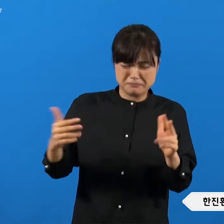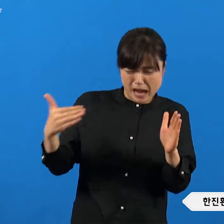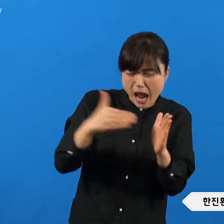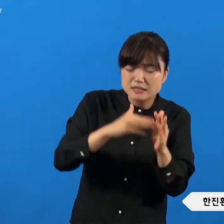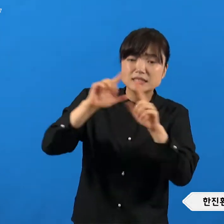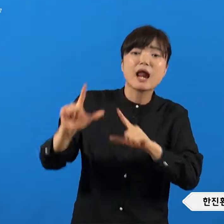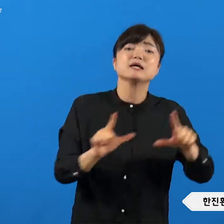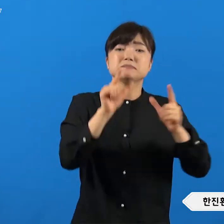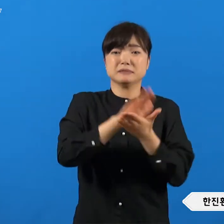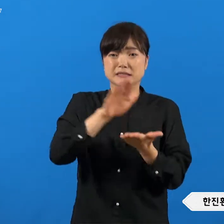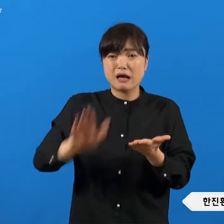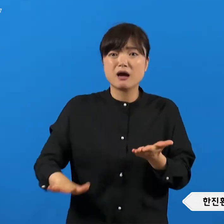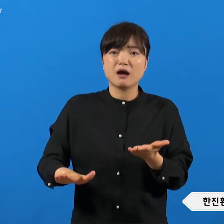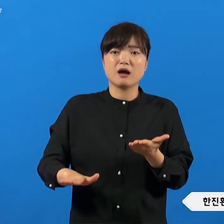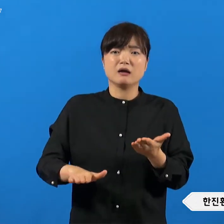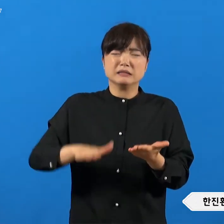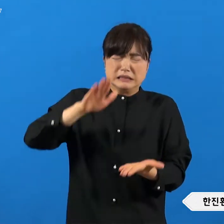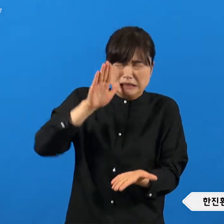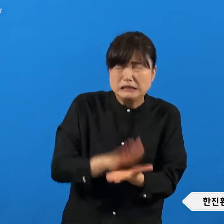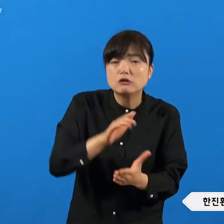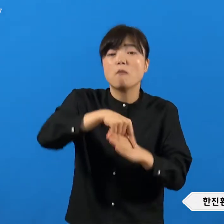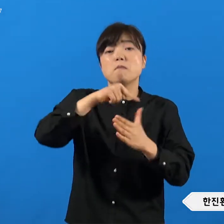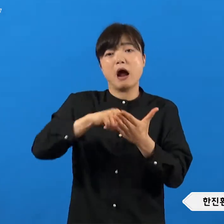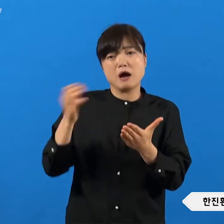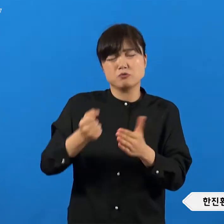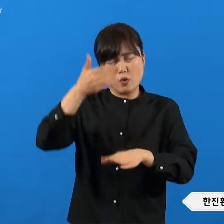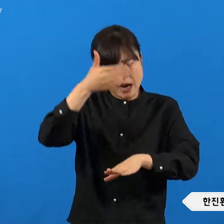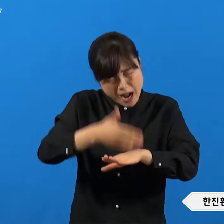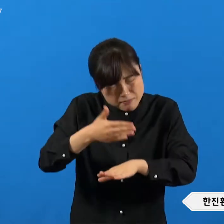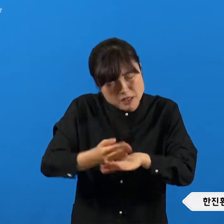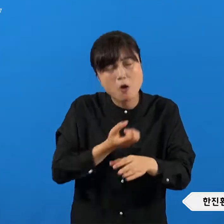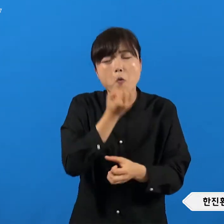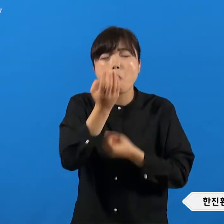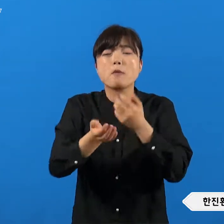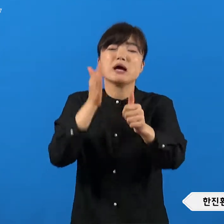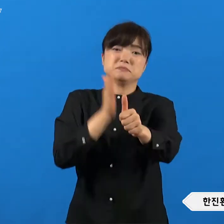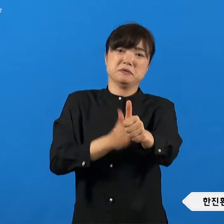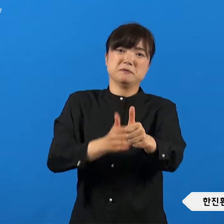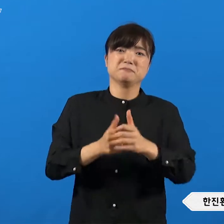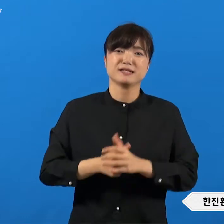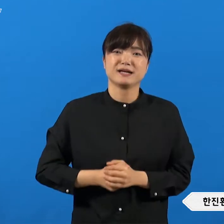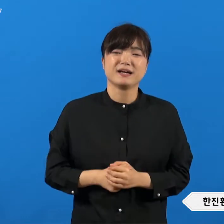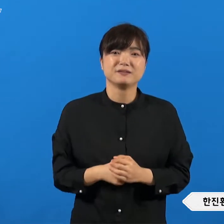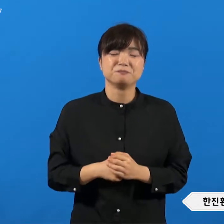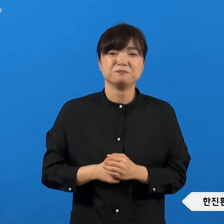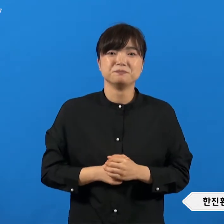여기까지 왔습니다. 그 뜨거운 마음으로 감사를 고백할 수 있기를 바랍니다.